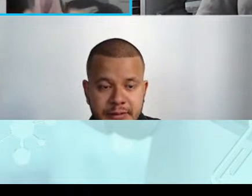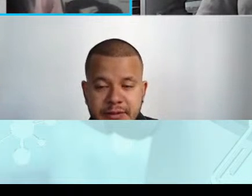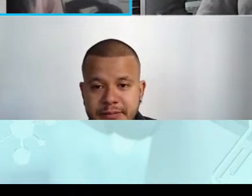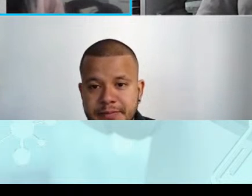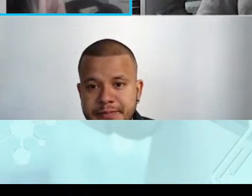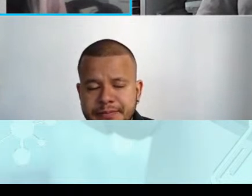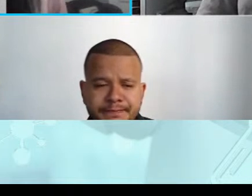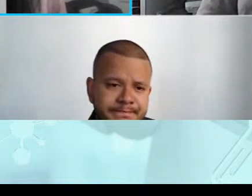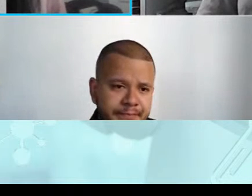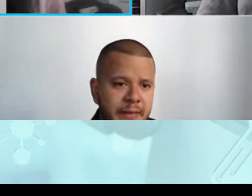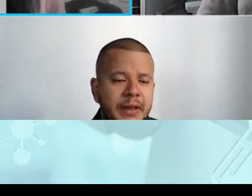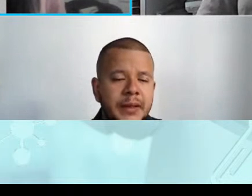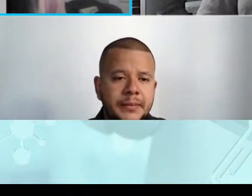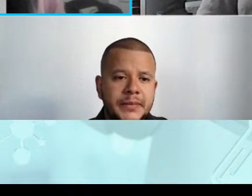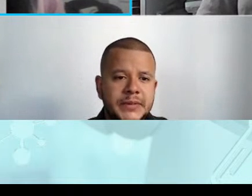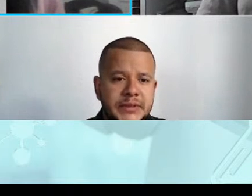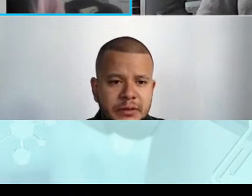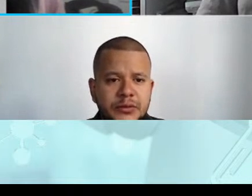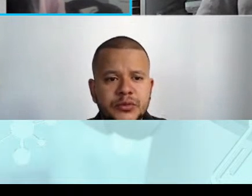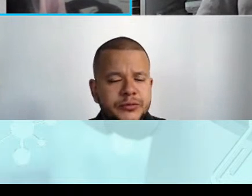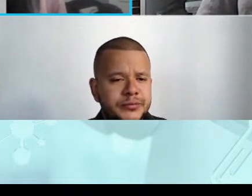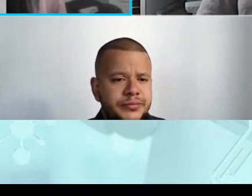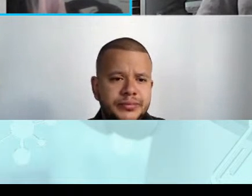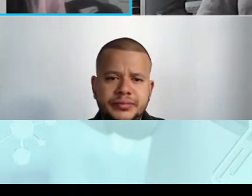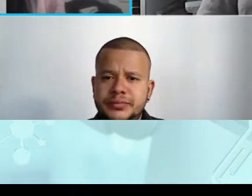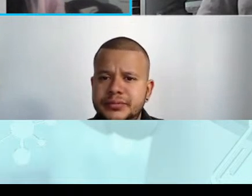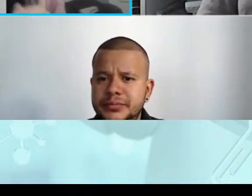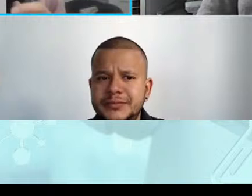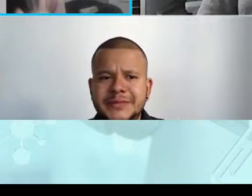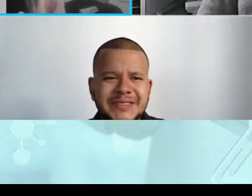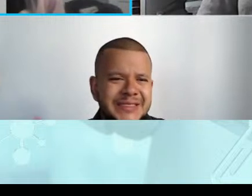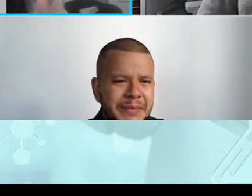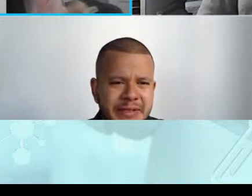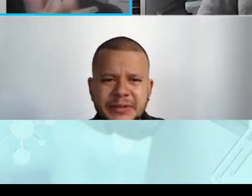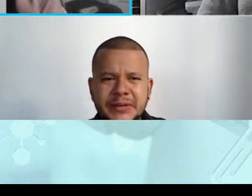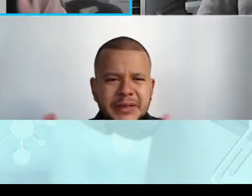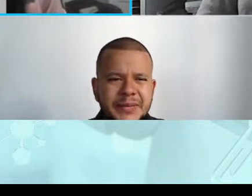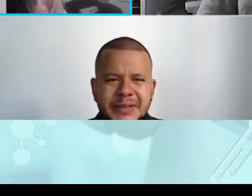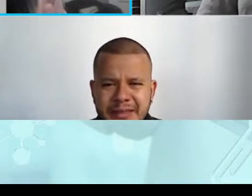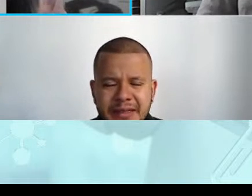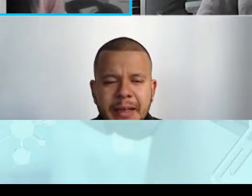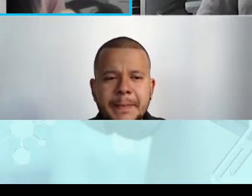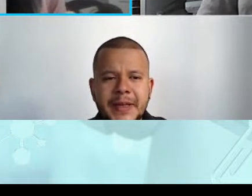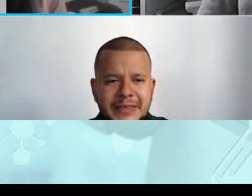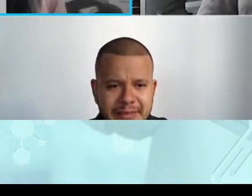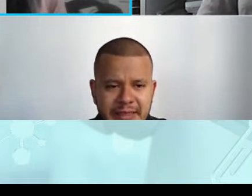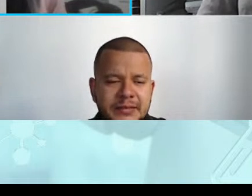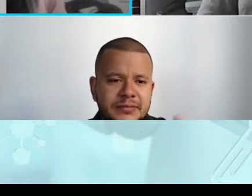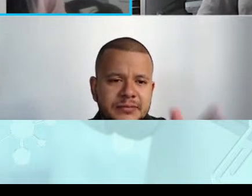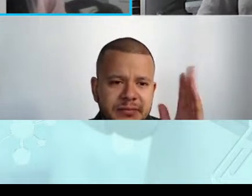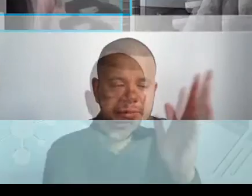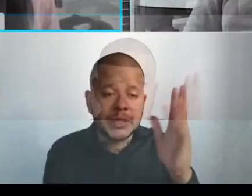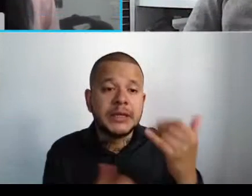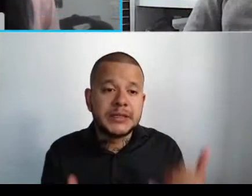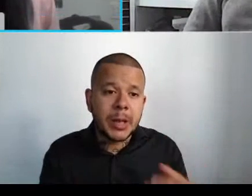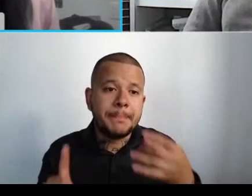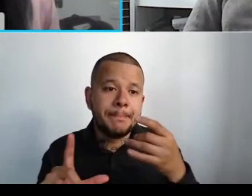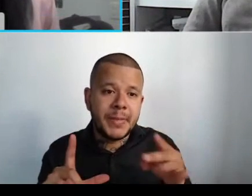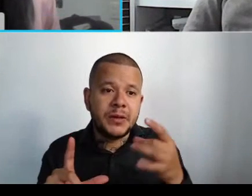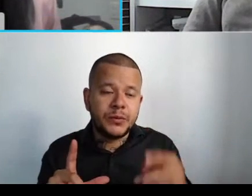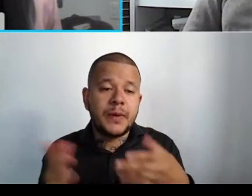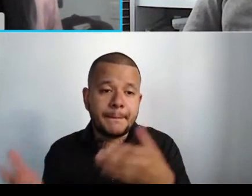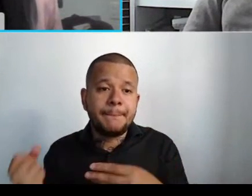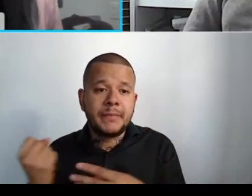desde el ministerio se ha trabajado un sinnúmero de capacitaciones presenciales y actualmente de manera virtual a través del SENA